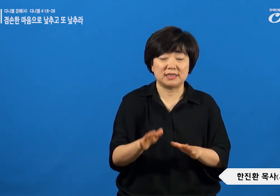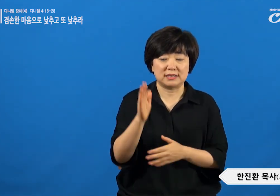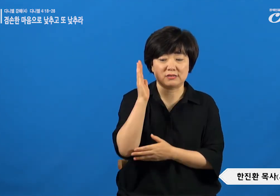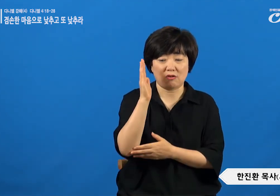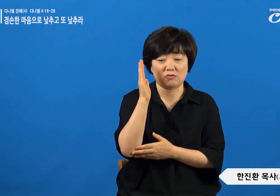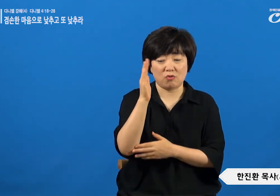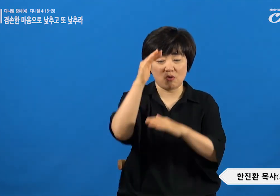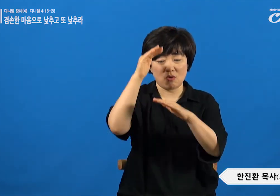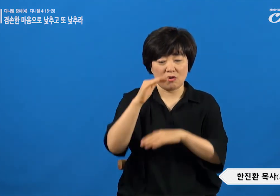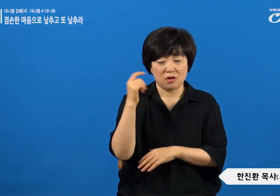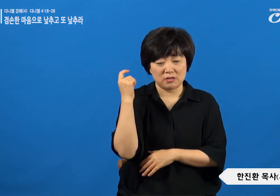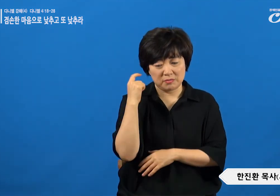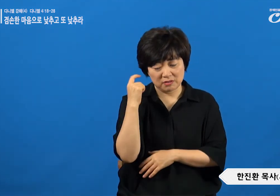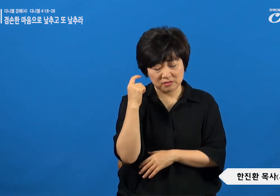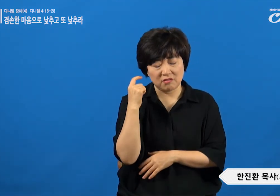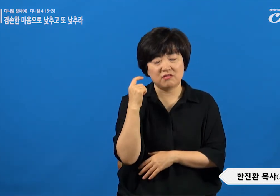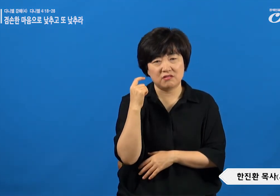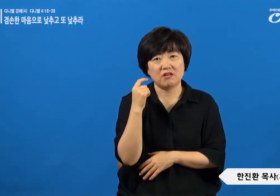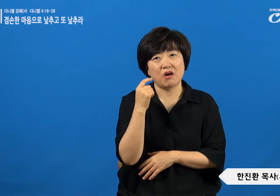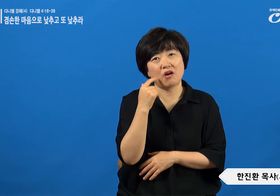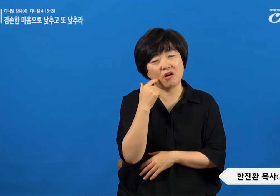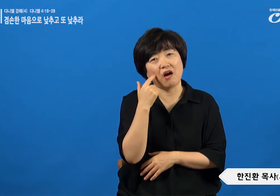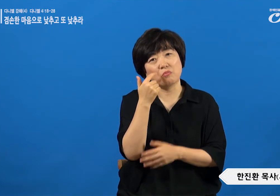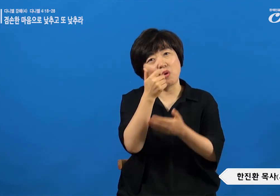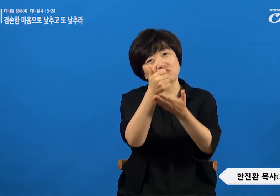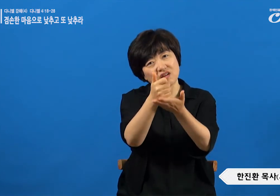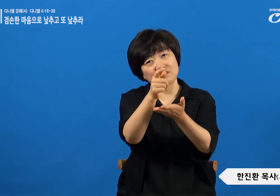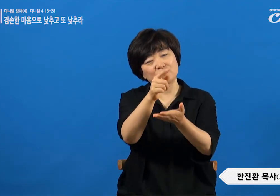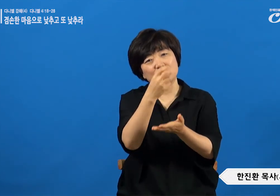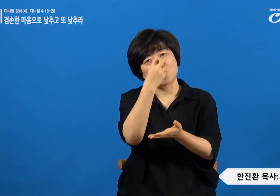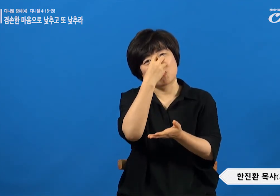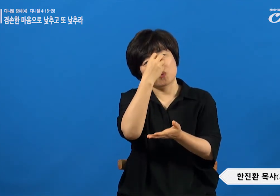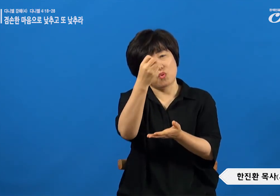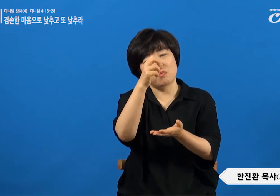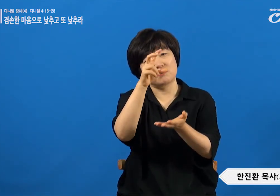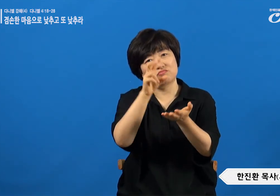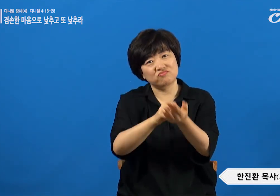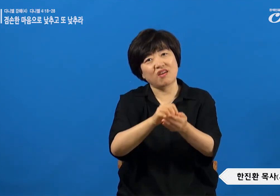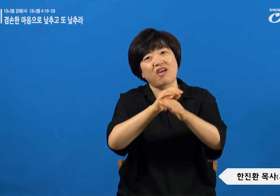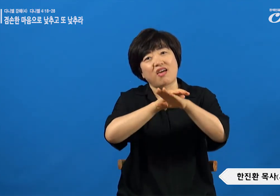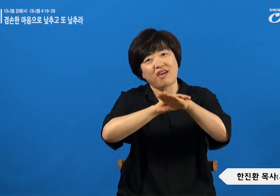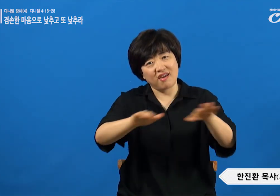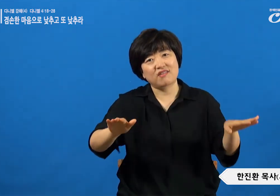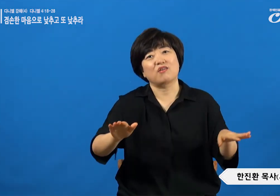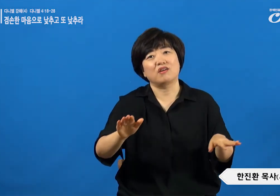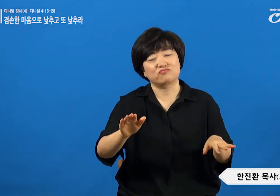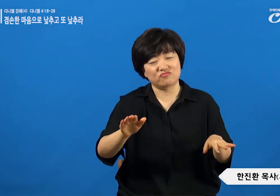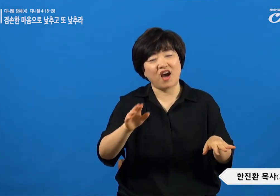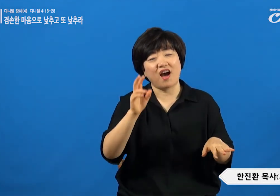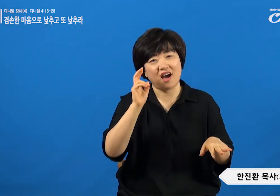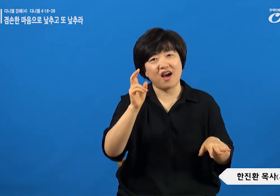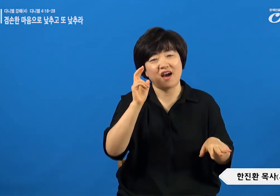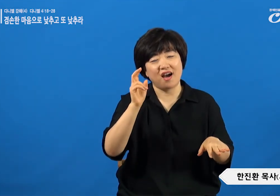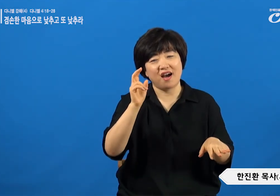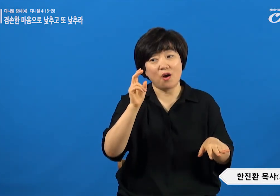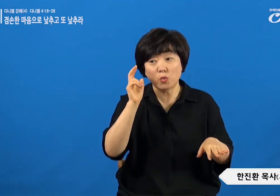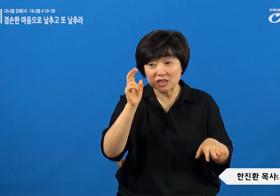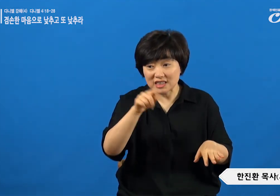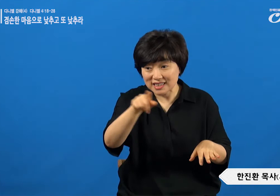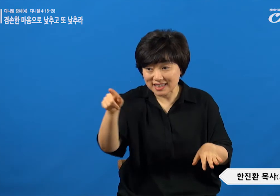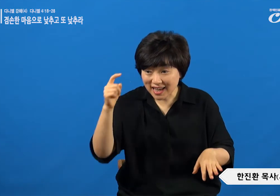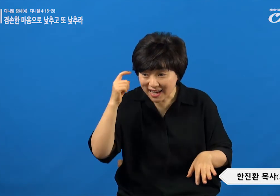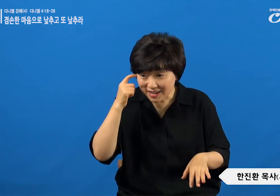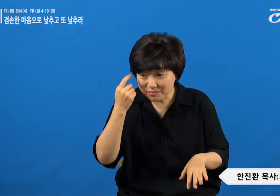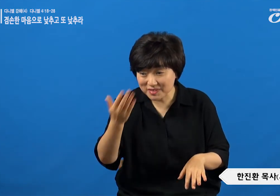오늘 설교 들으면서 목사님은 저런 교만의 문제 다 해결이 됐겠구나, 혹시 그렇게 생각하는